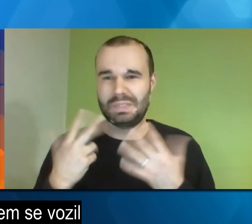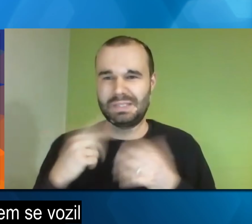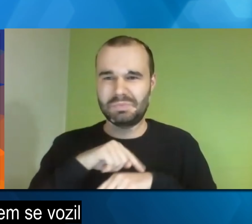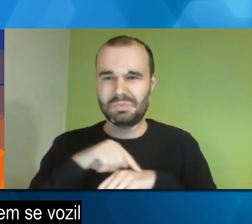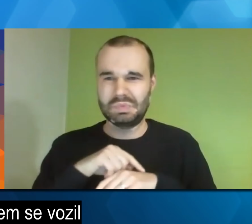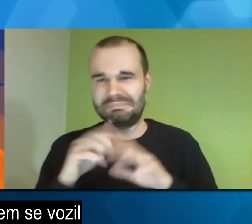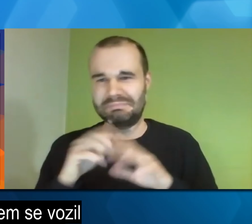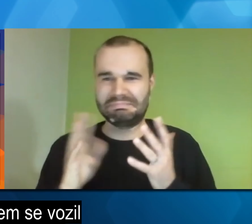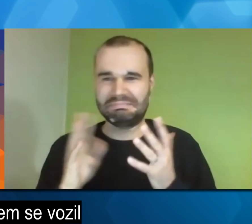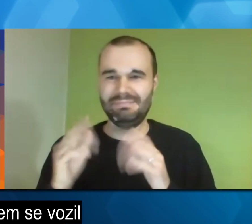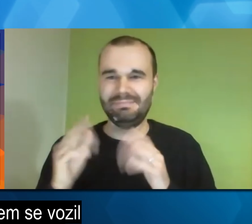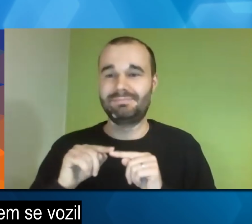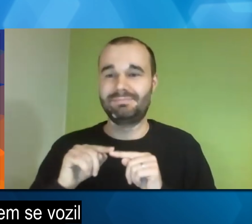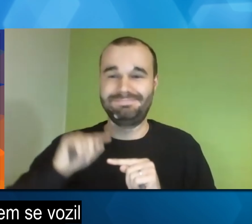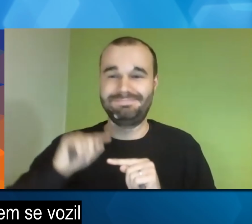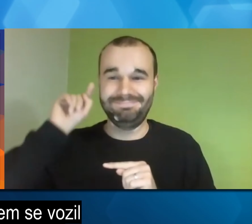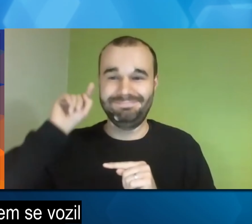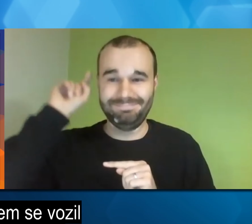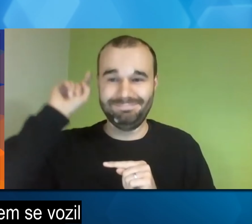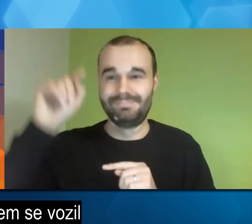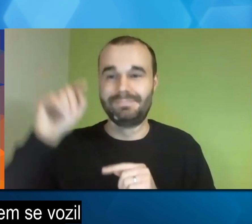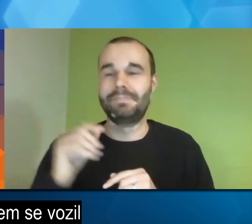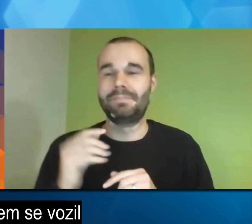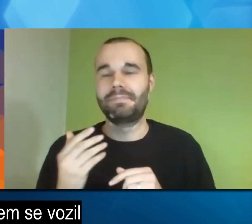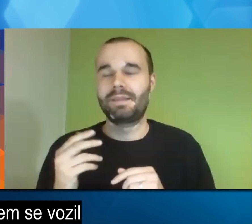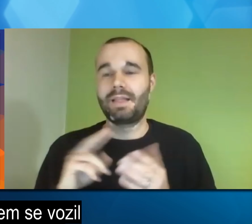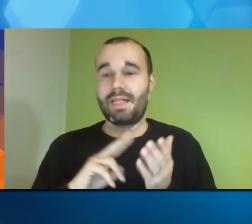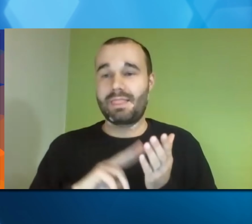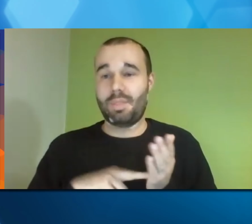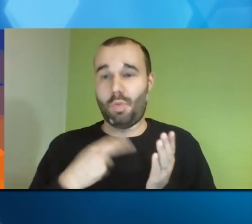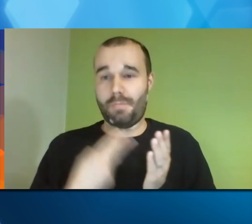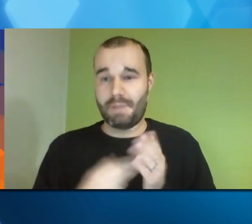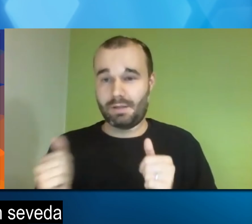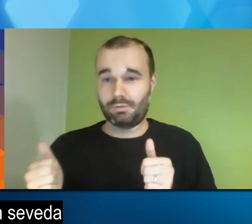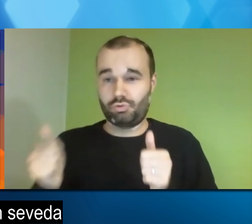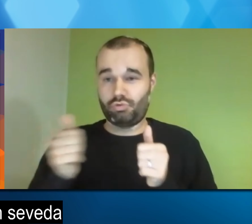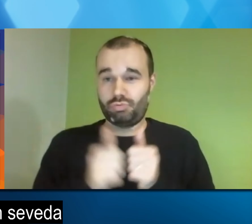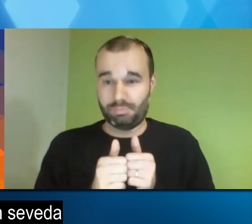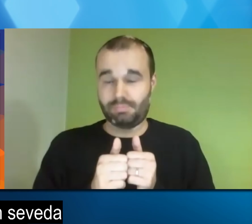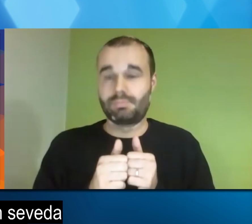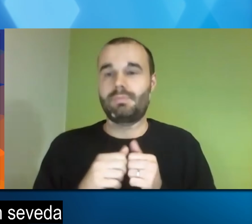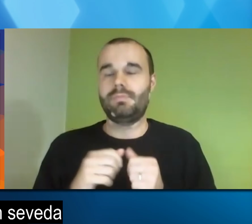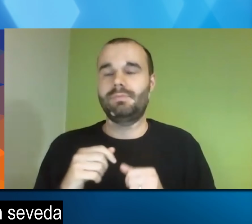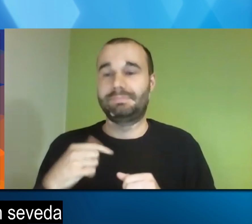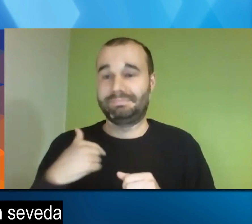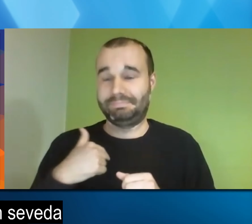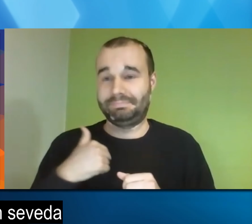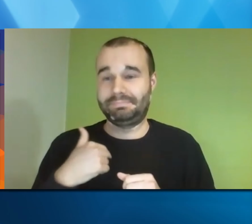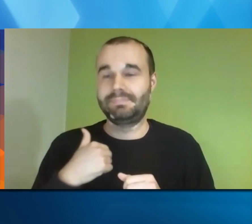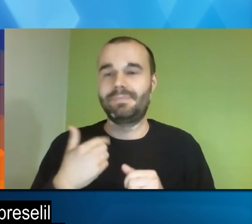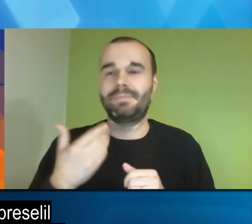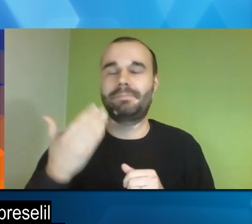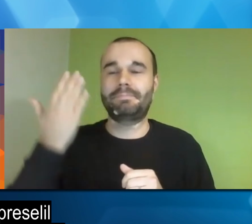približno 8 ur sem se vozil z vlakom na razgovor. Tolmača sem seveda imel s